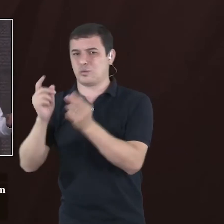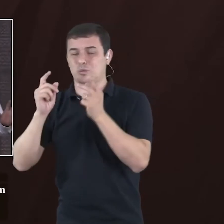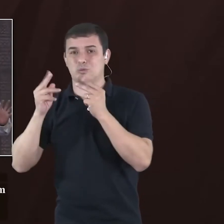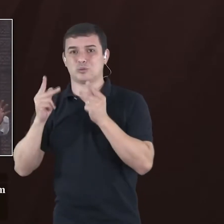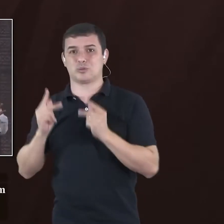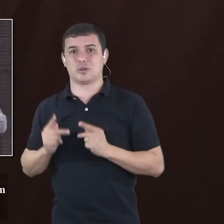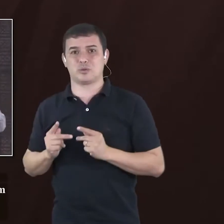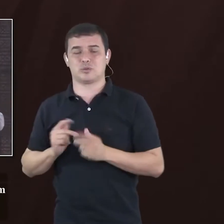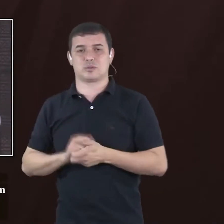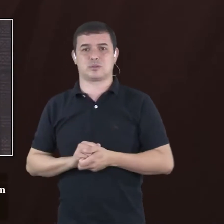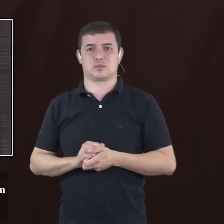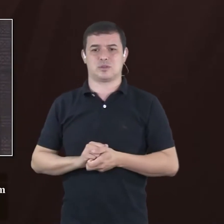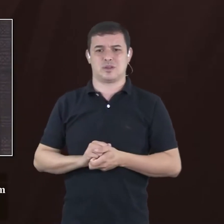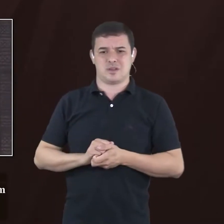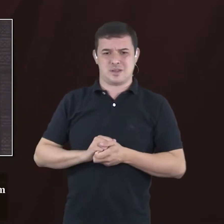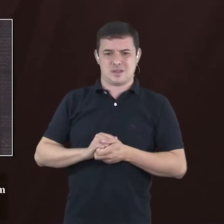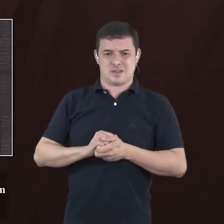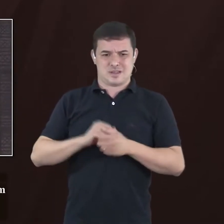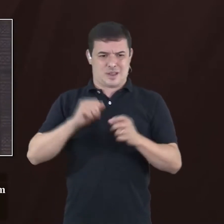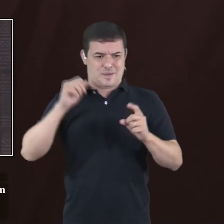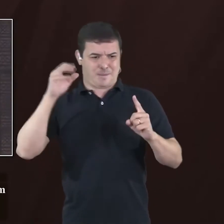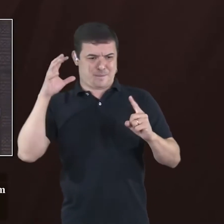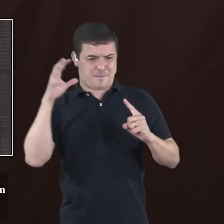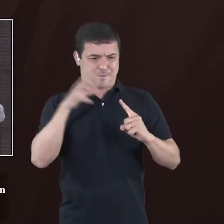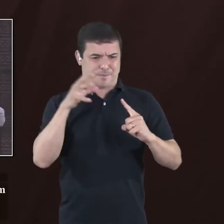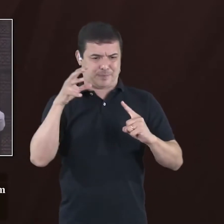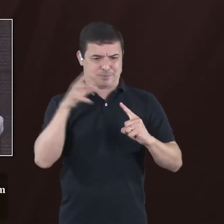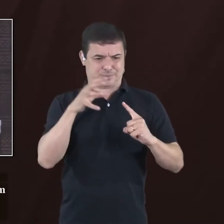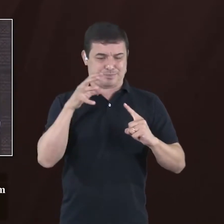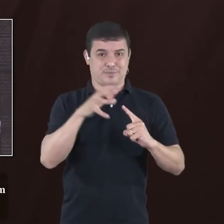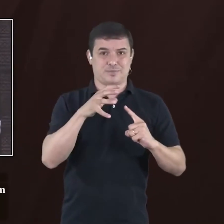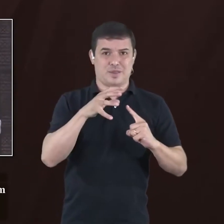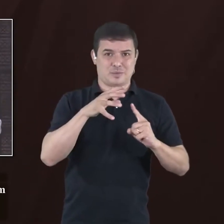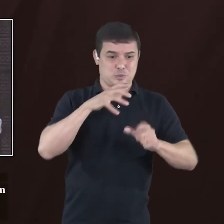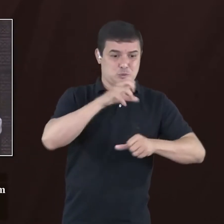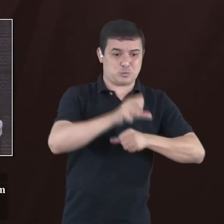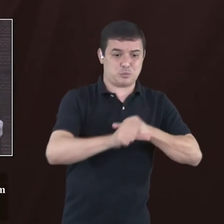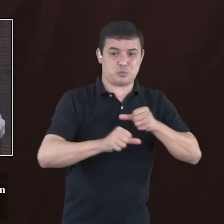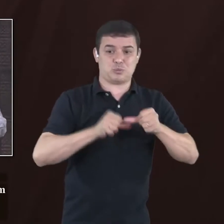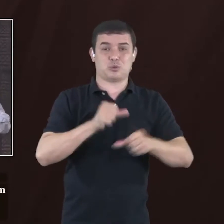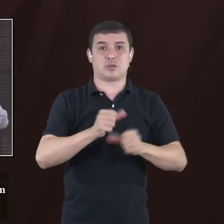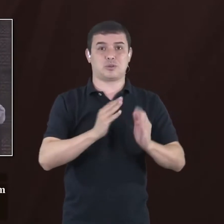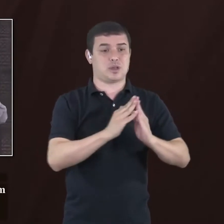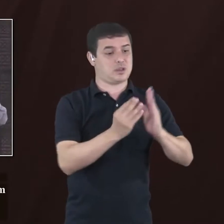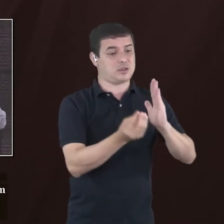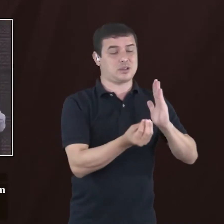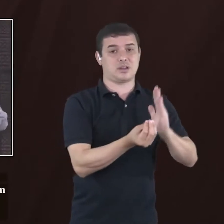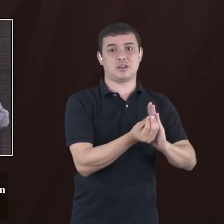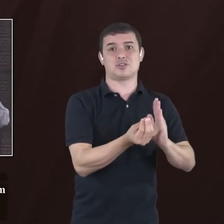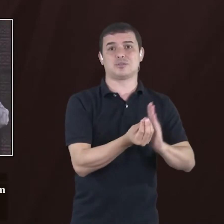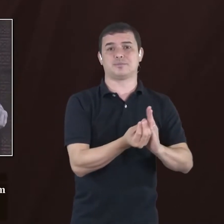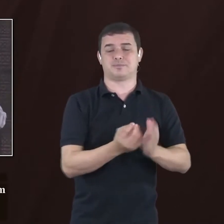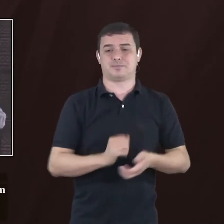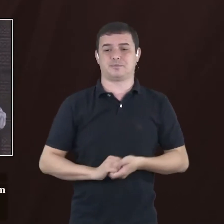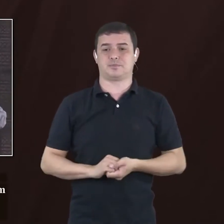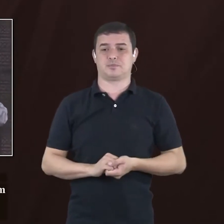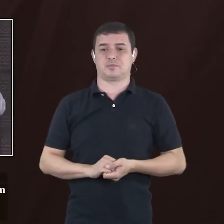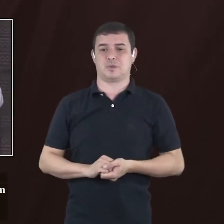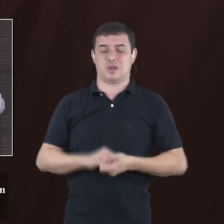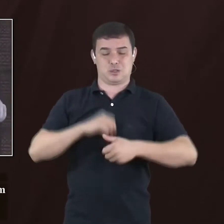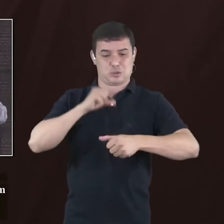Judeia, influenciam as igrejas dos gentios, e logo eles